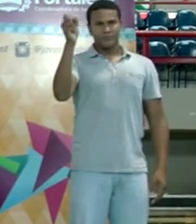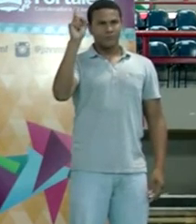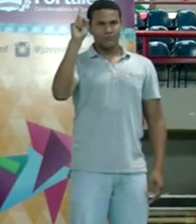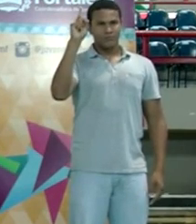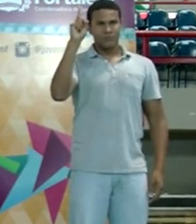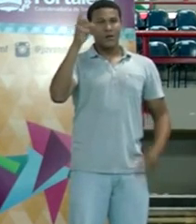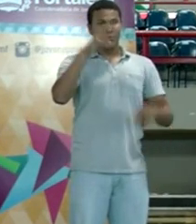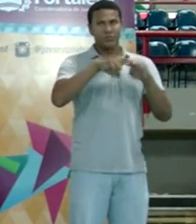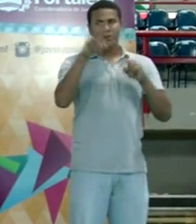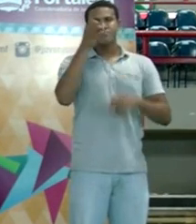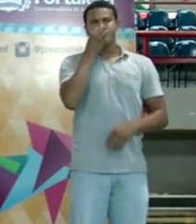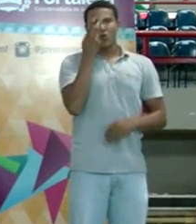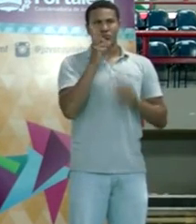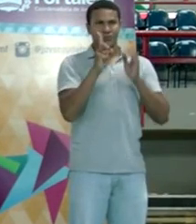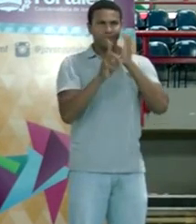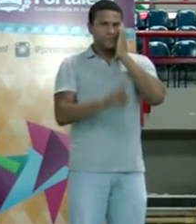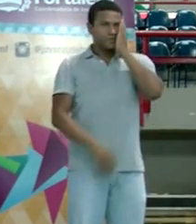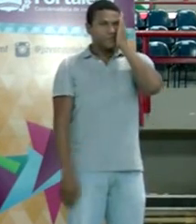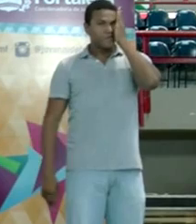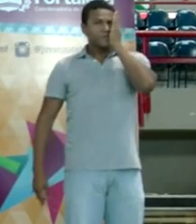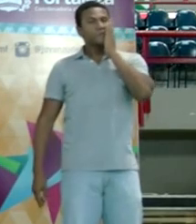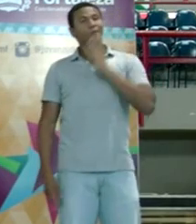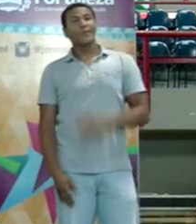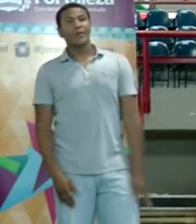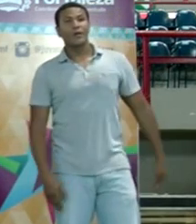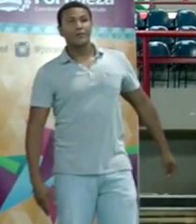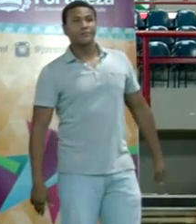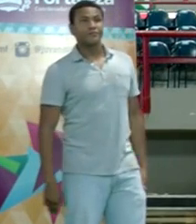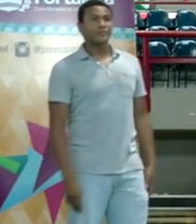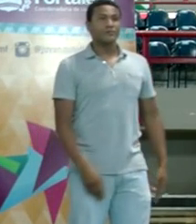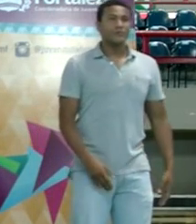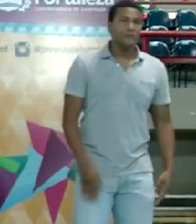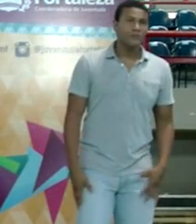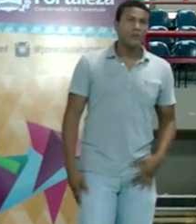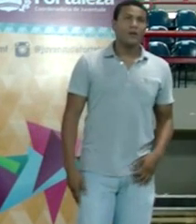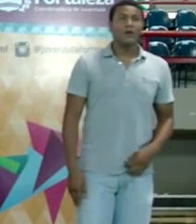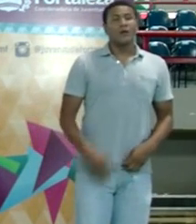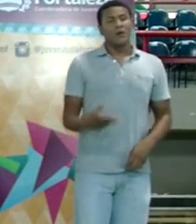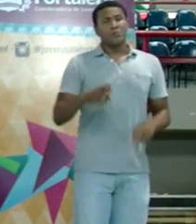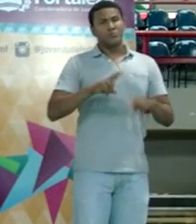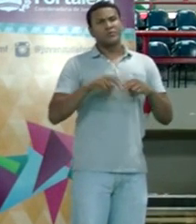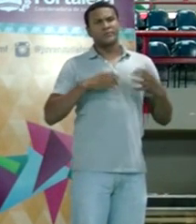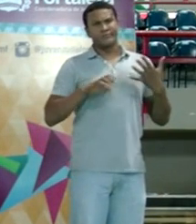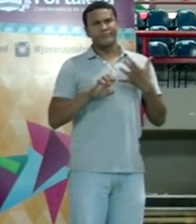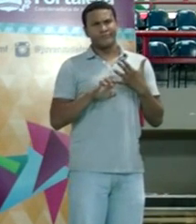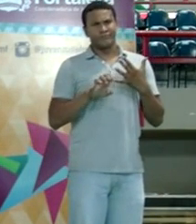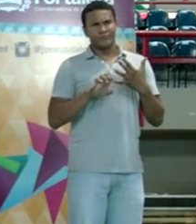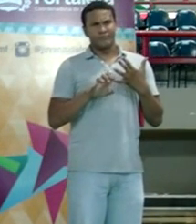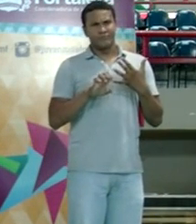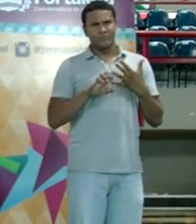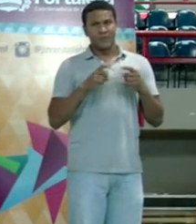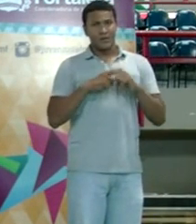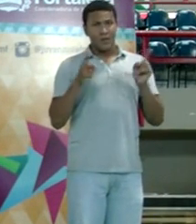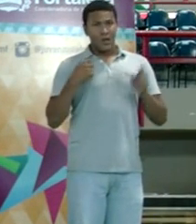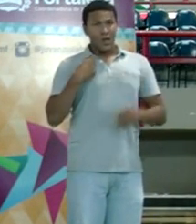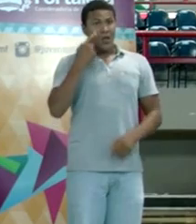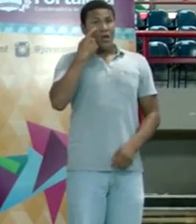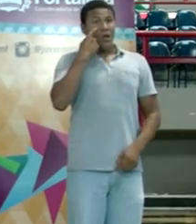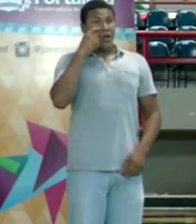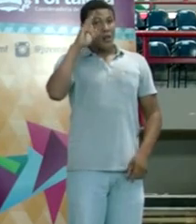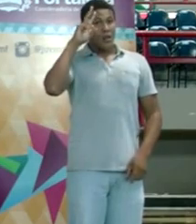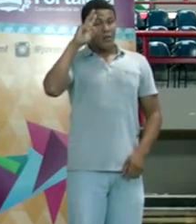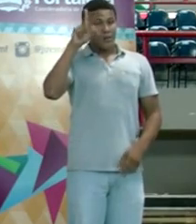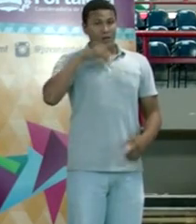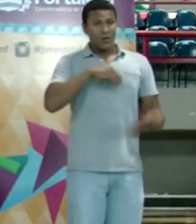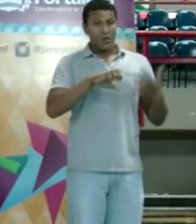China, isso aí não é uma coisa boa. O item, por eliminação, seria o E. Mas aí é que tem o ponto que eu expliquei até